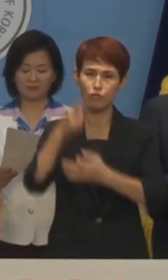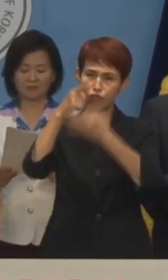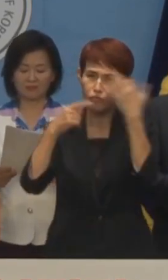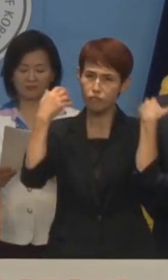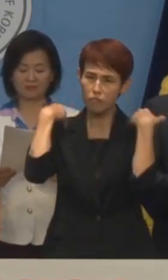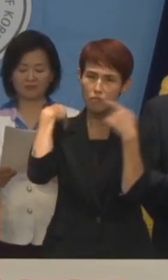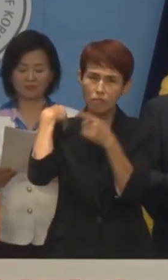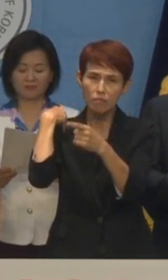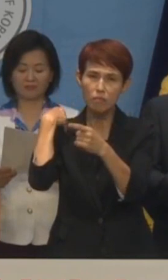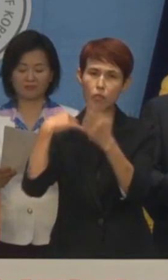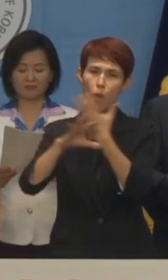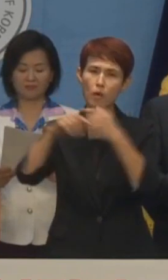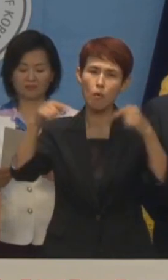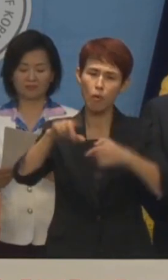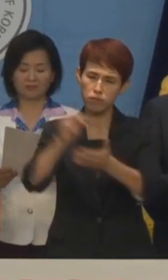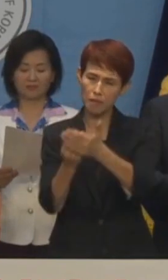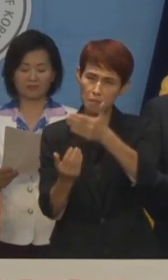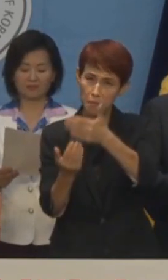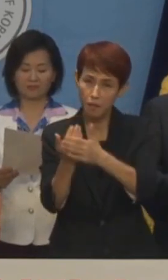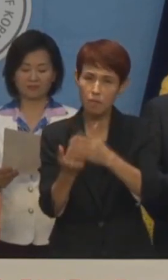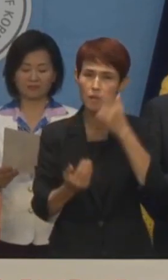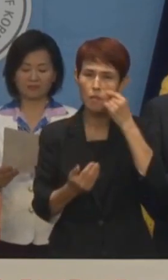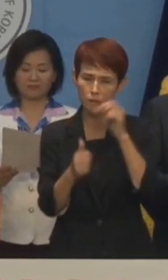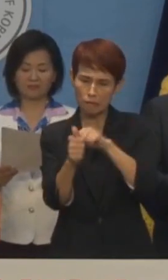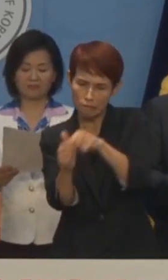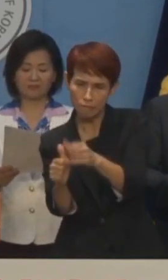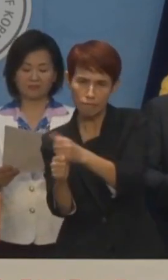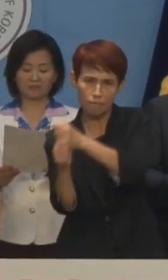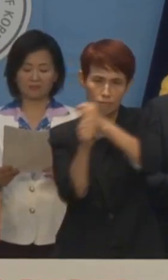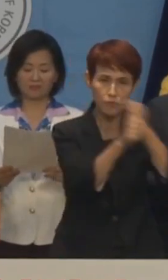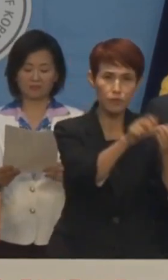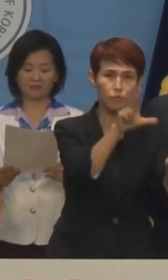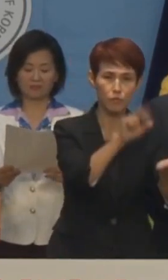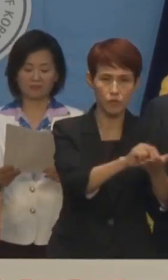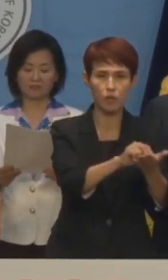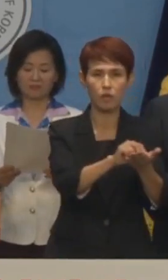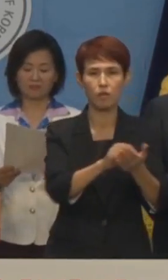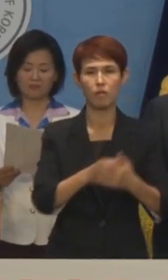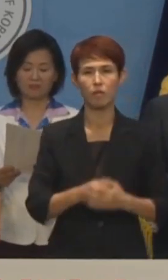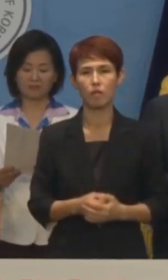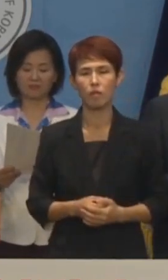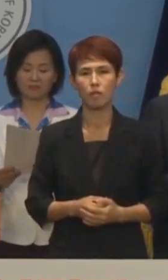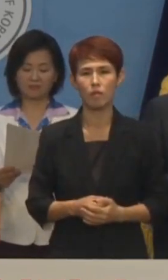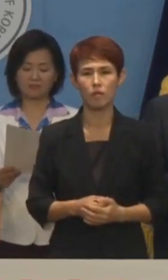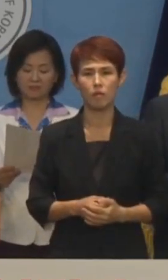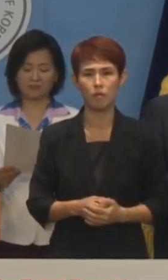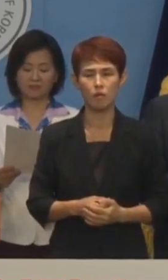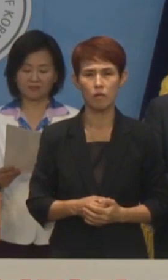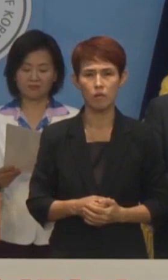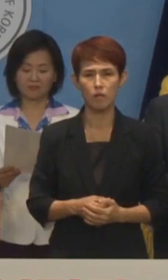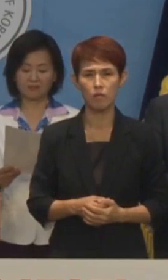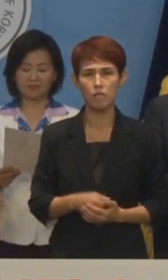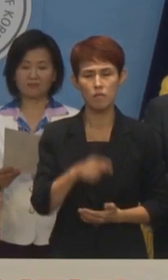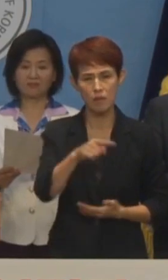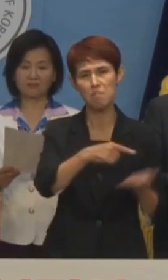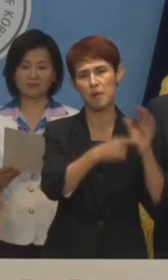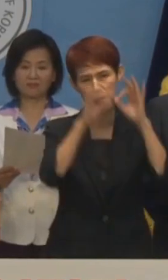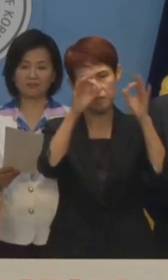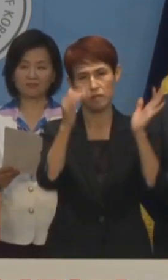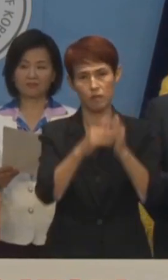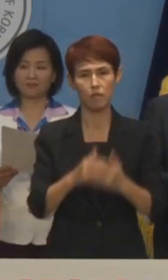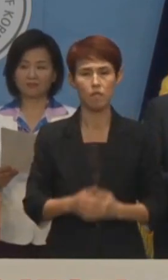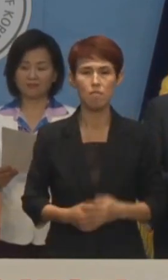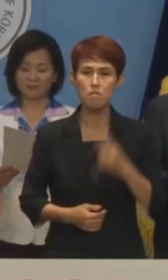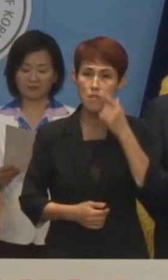참사는 일제 강제동원 문제, 제3자 대의변제 방식에서도 드러났다. 이는